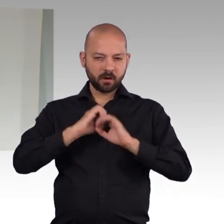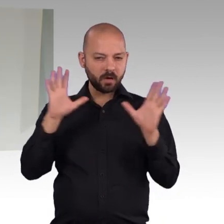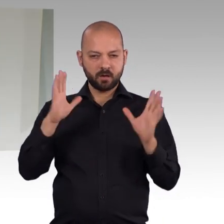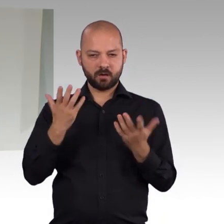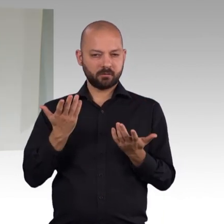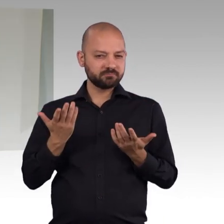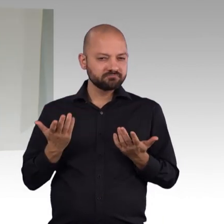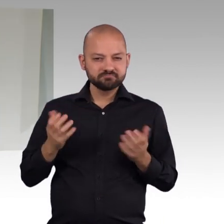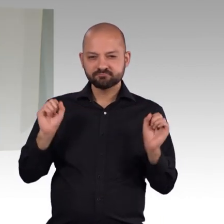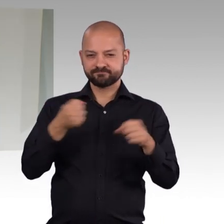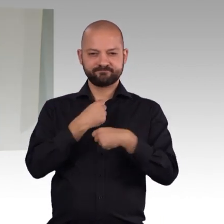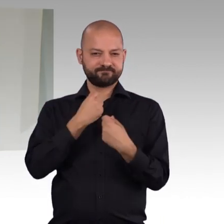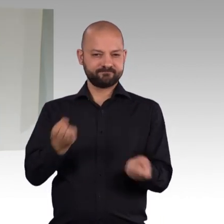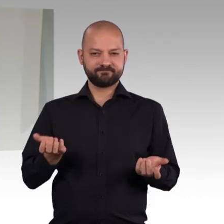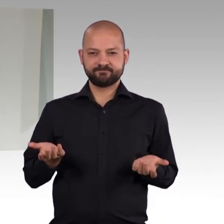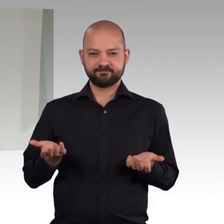begründet mit Russland.